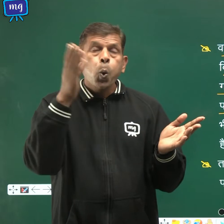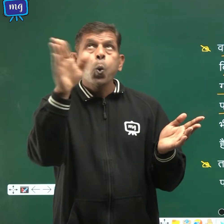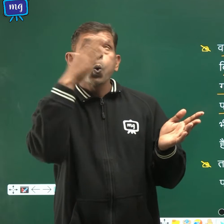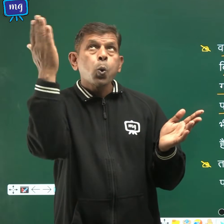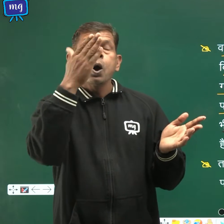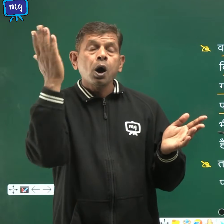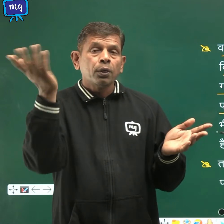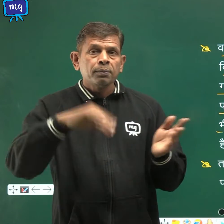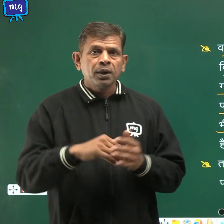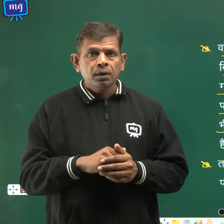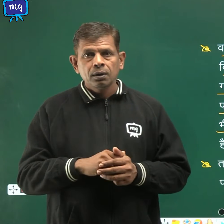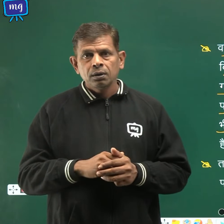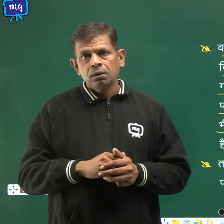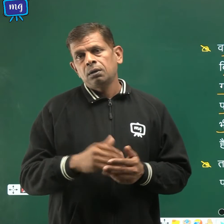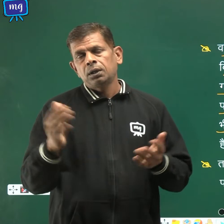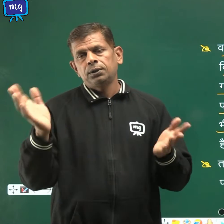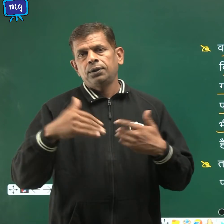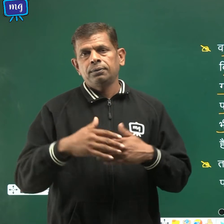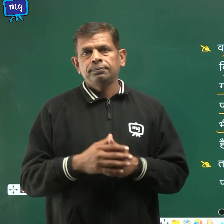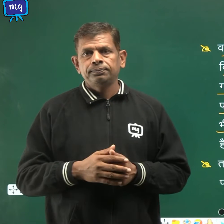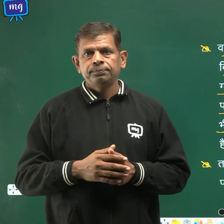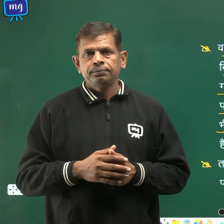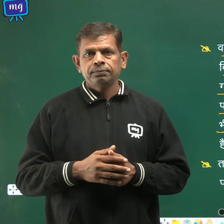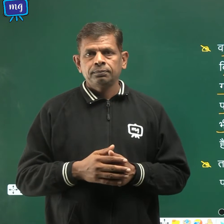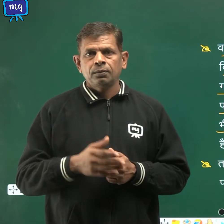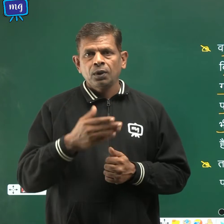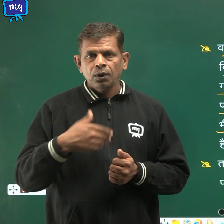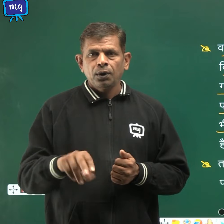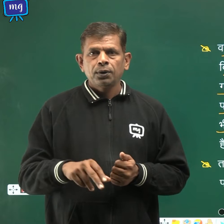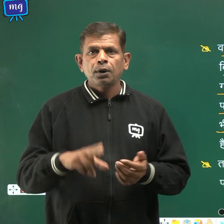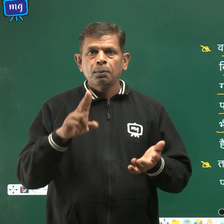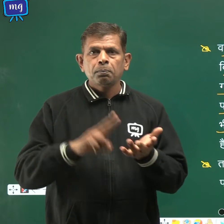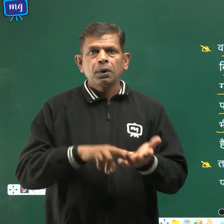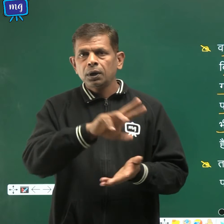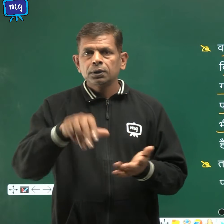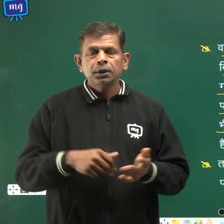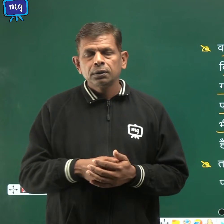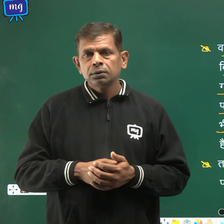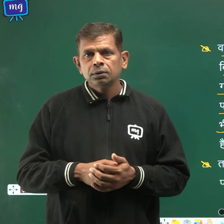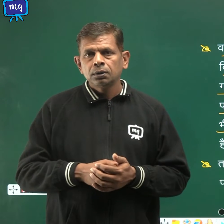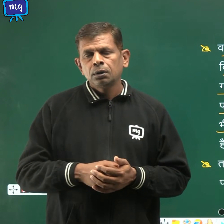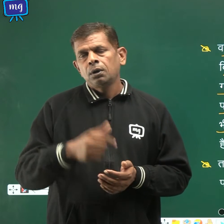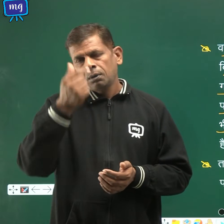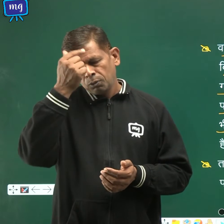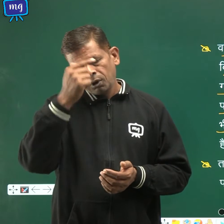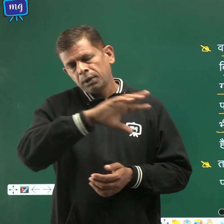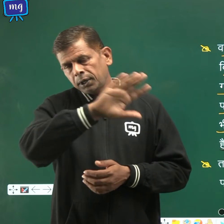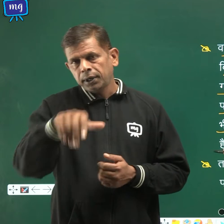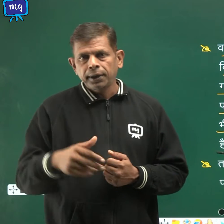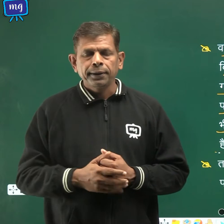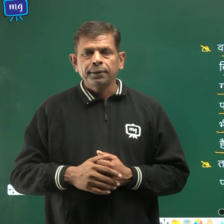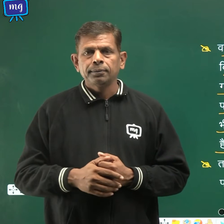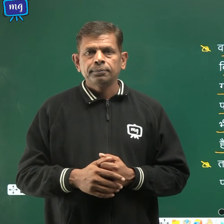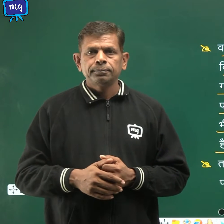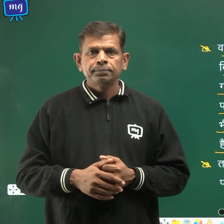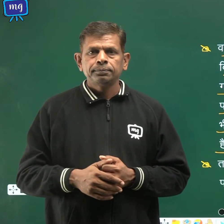भी आते हैं। ये प्राकृतिक परिघटनाएं हैं।